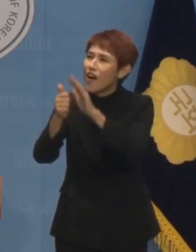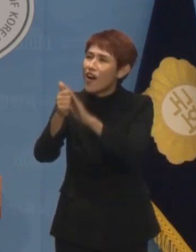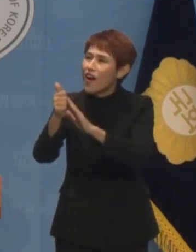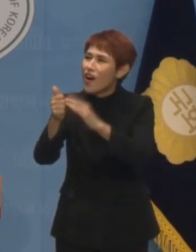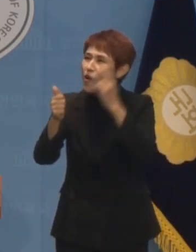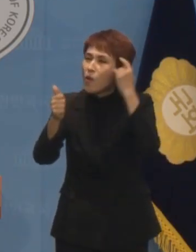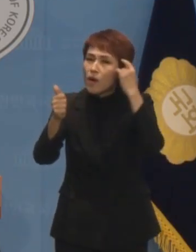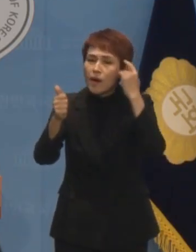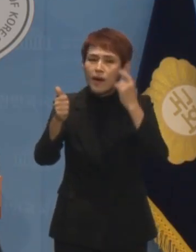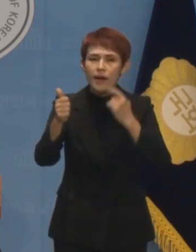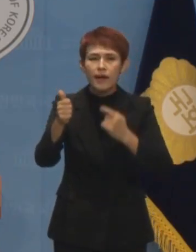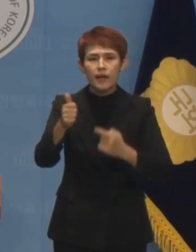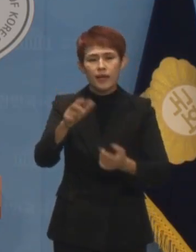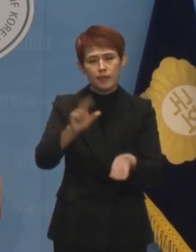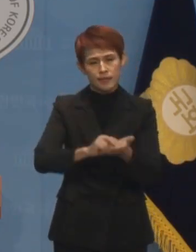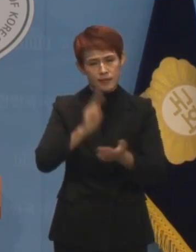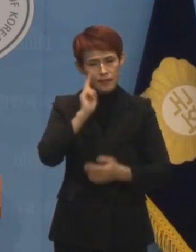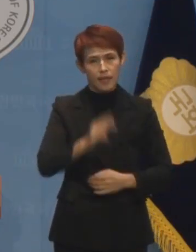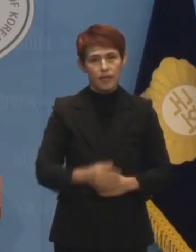자괴감이 듭니다.